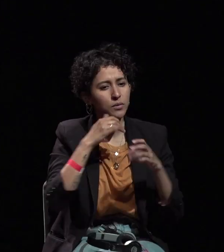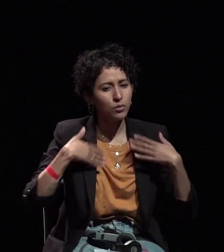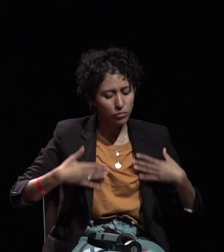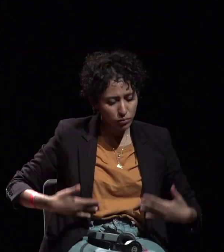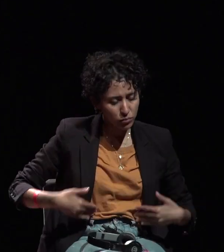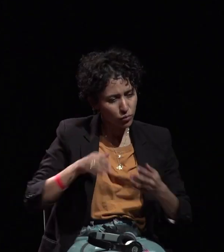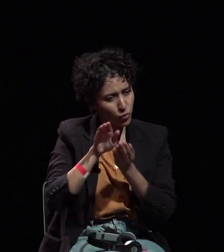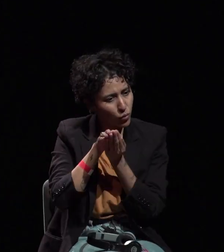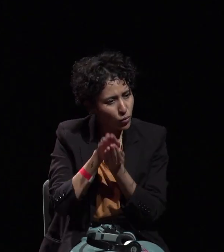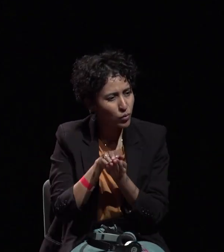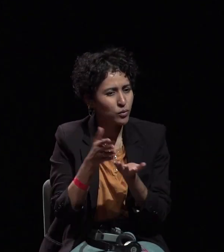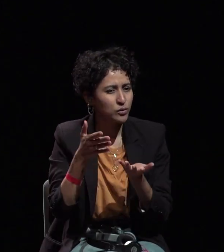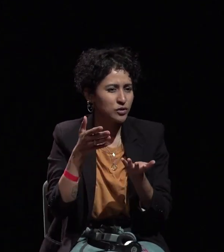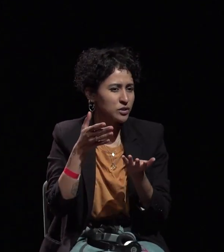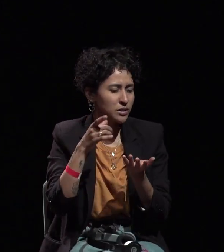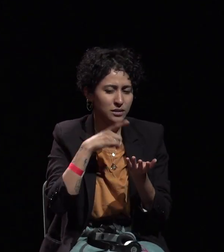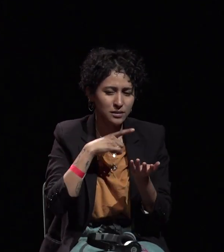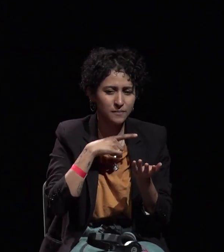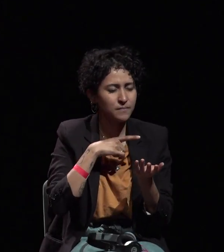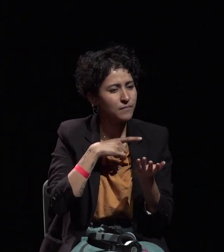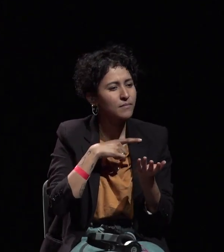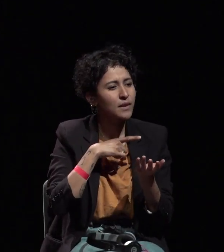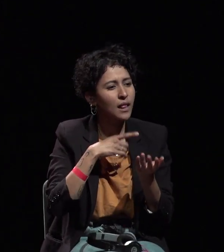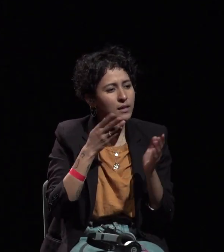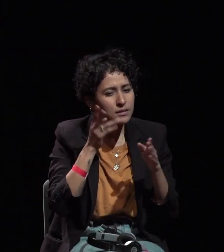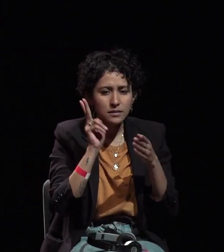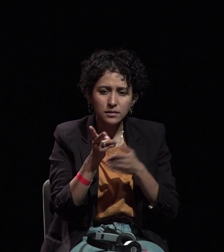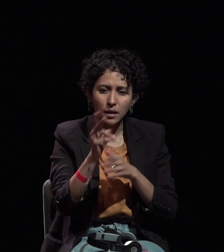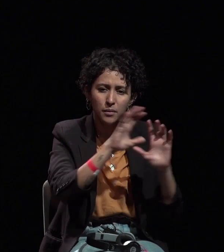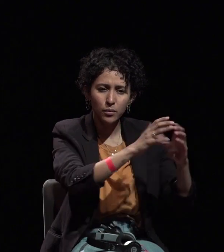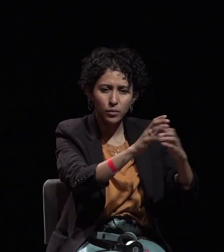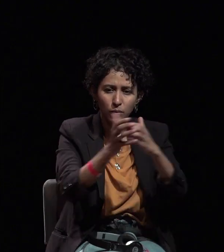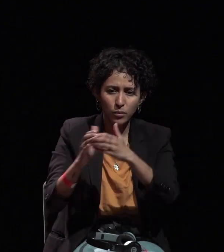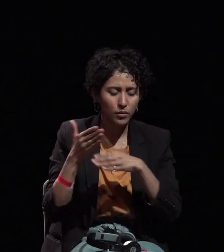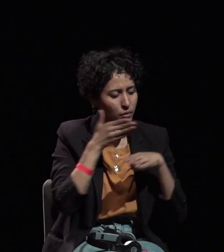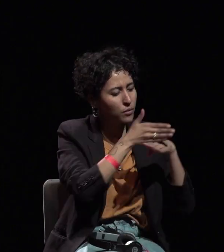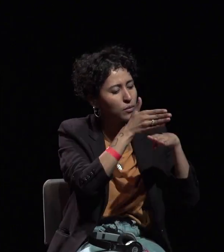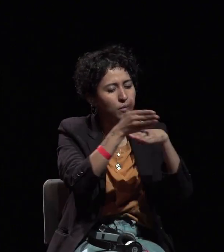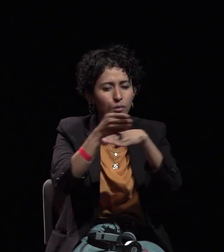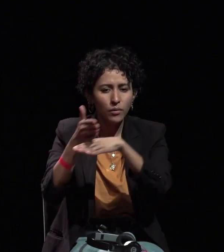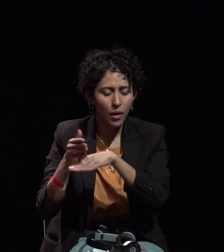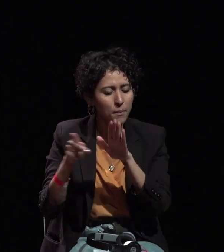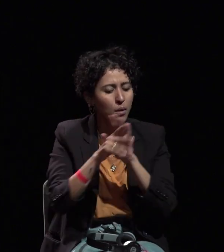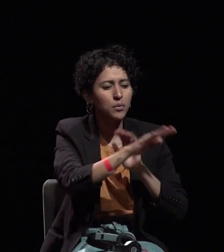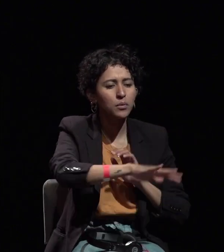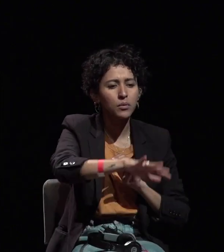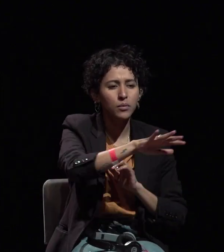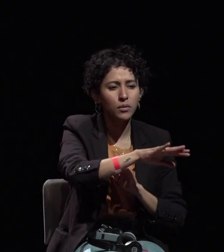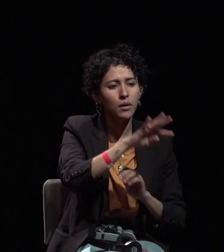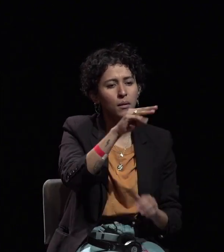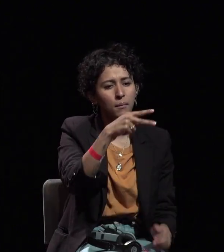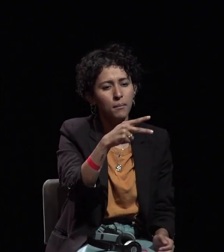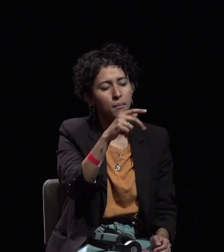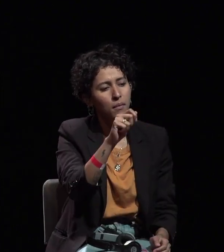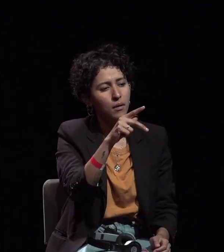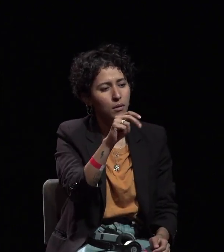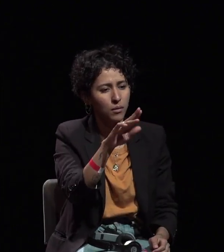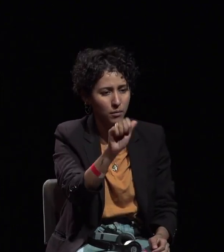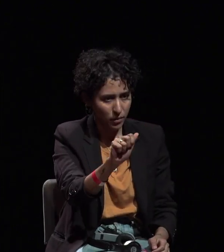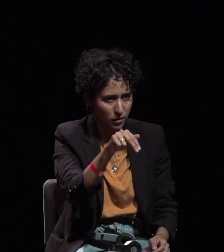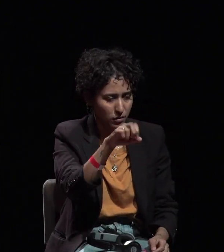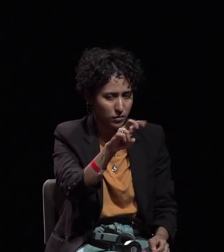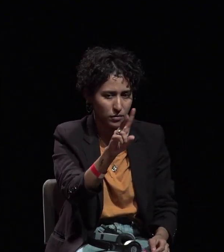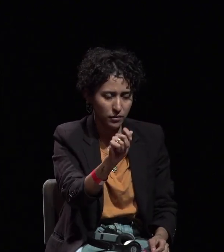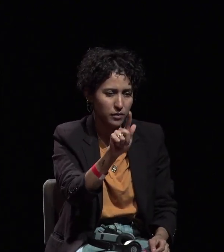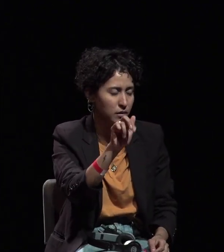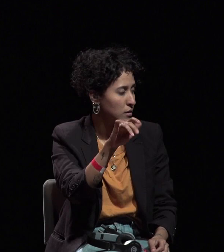e inhames nos coletivos da Papua Nova Guiné, né, ou da Melanésia. Nesse sentido, ainda, a proposta estaria alinhada à influência